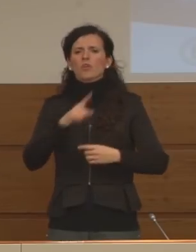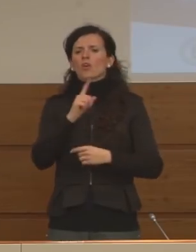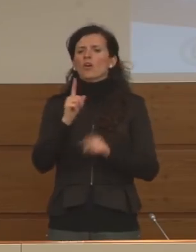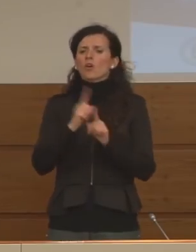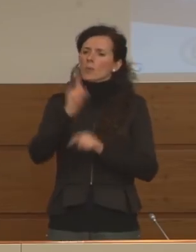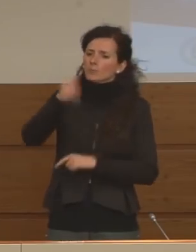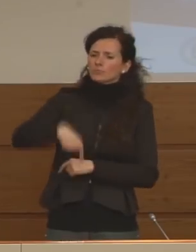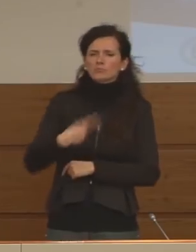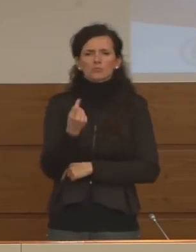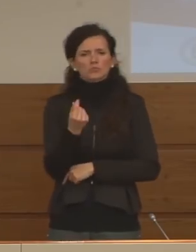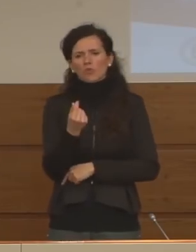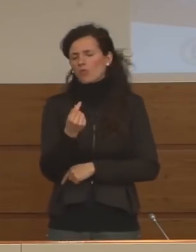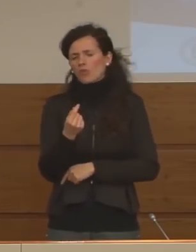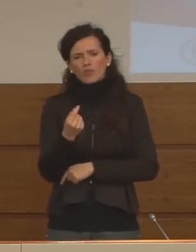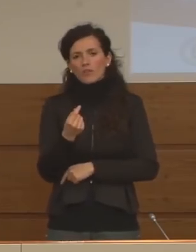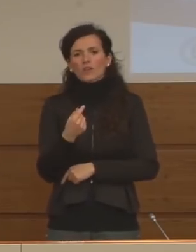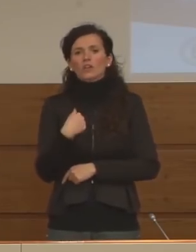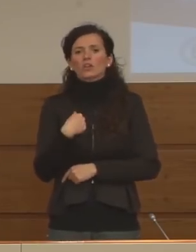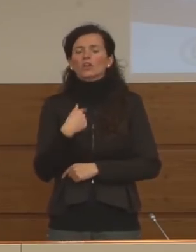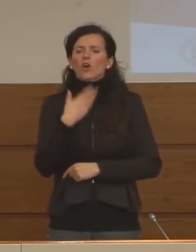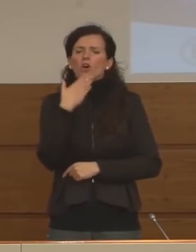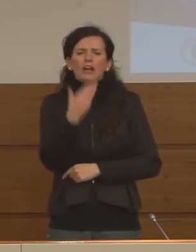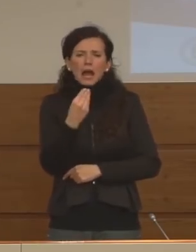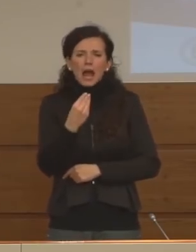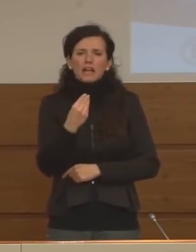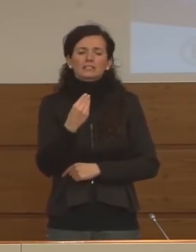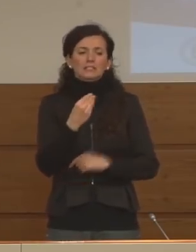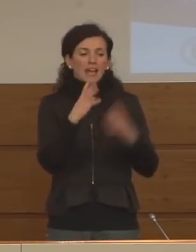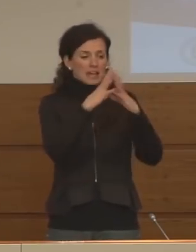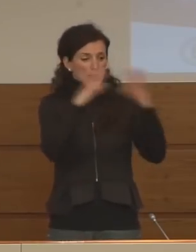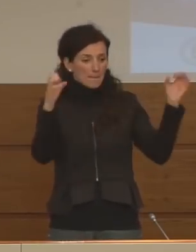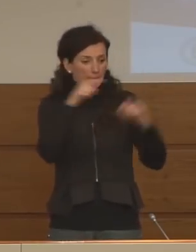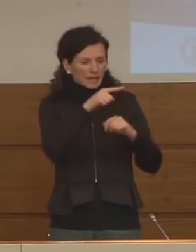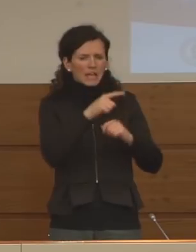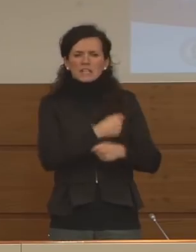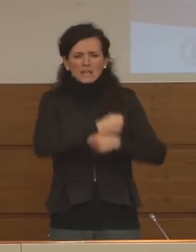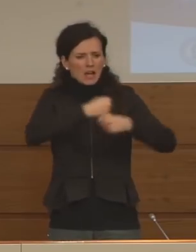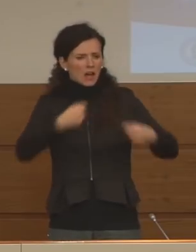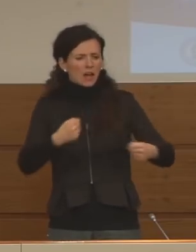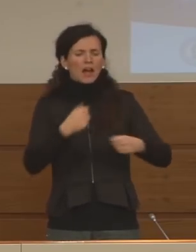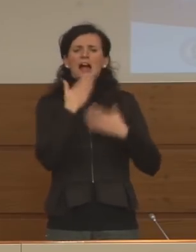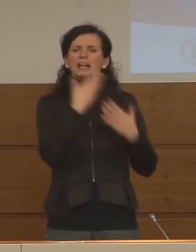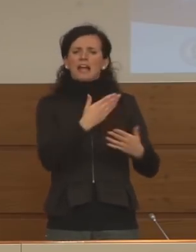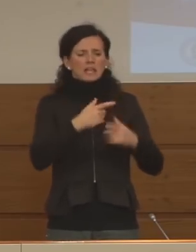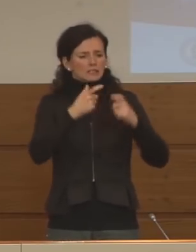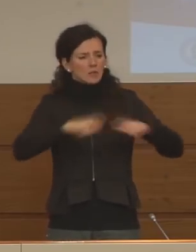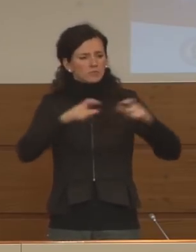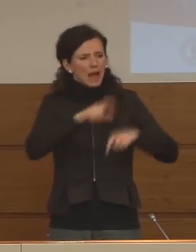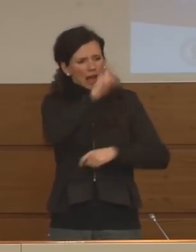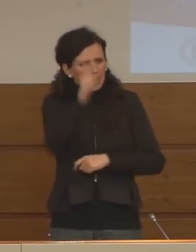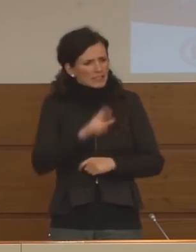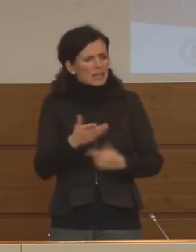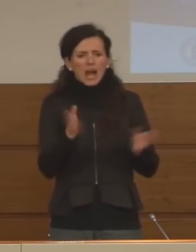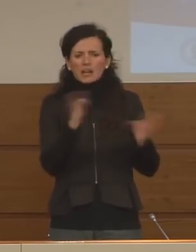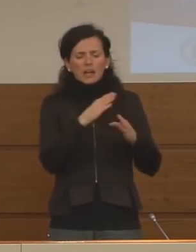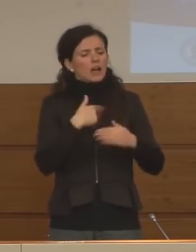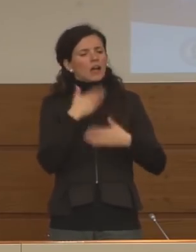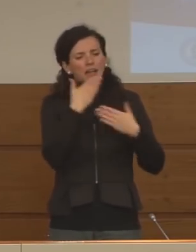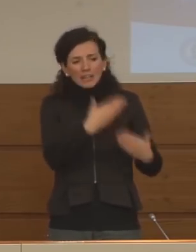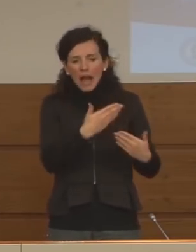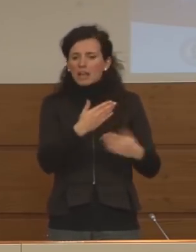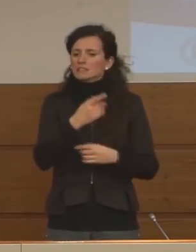ringrazio i cicli ultimo cittadino è la più grande impresa o la più grande banca italiana per il sostegno che ci stanno dando